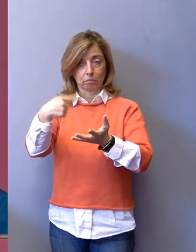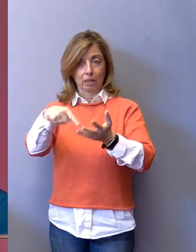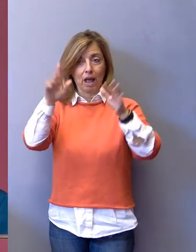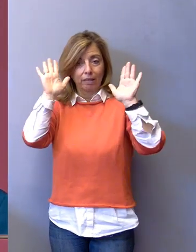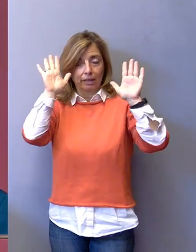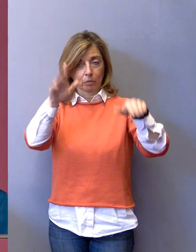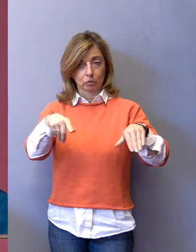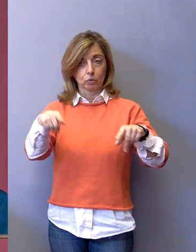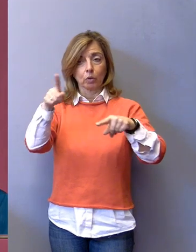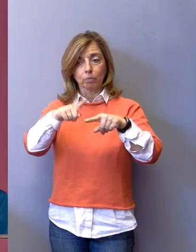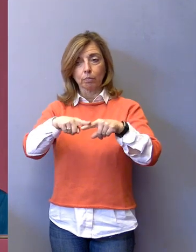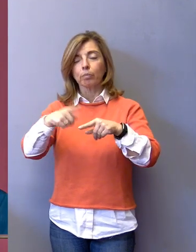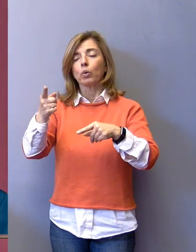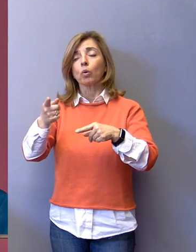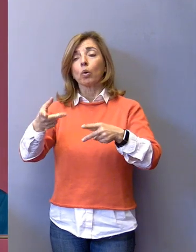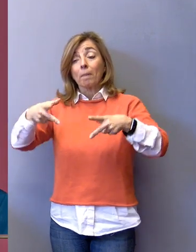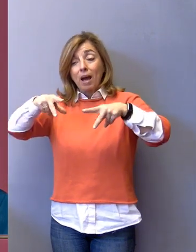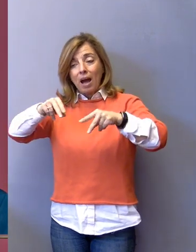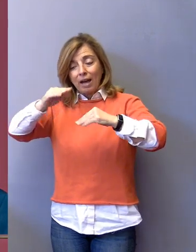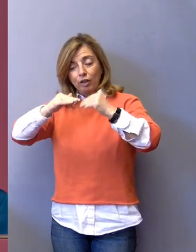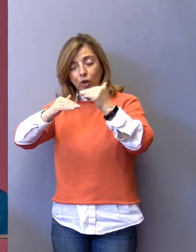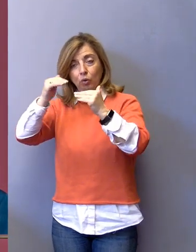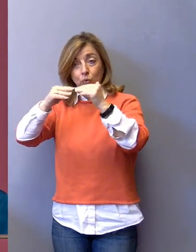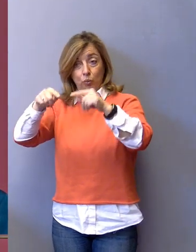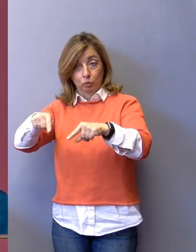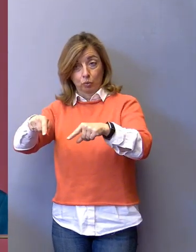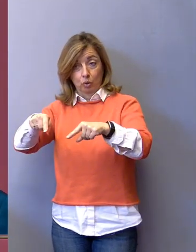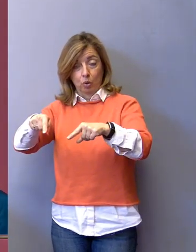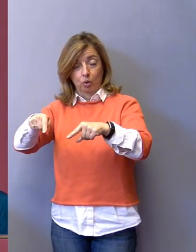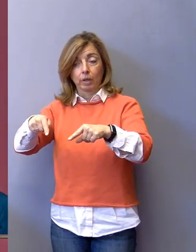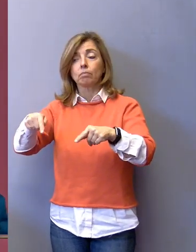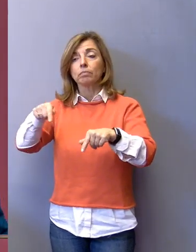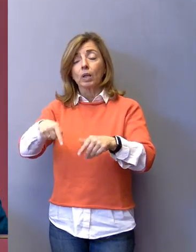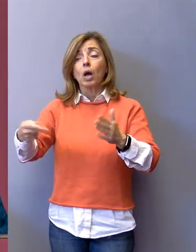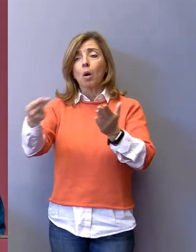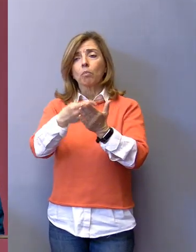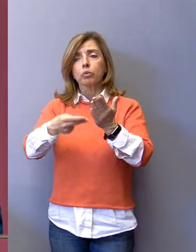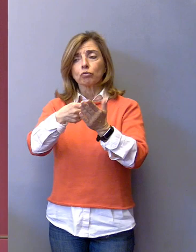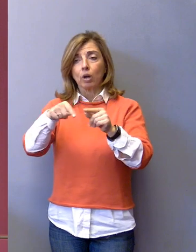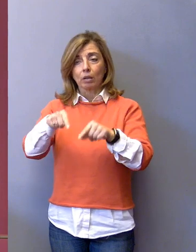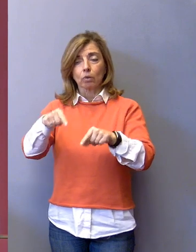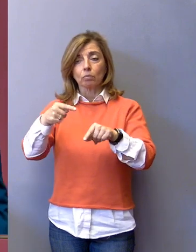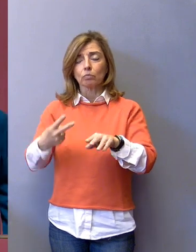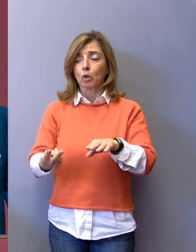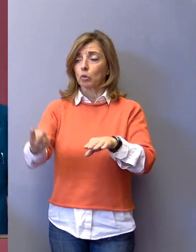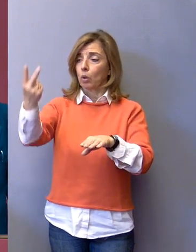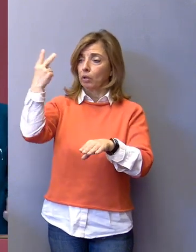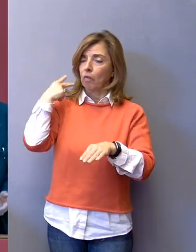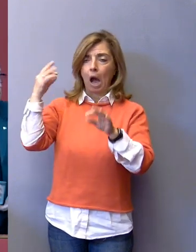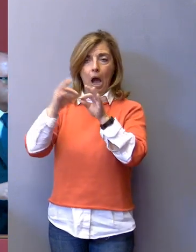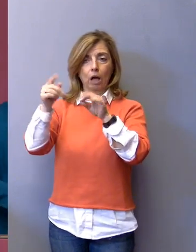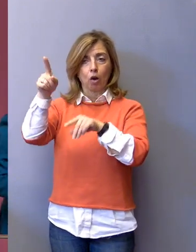ricostruzione Ebbene questo progetto lo abbiamo candidato due anni fa di Intesa con la Regione